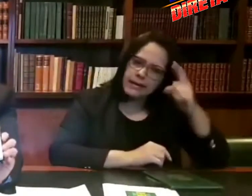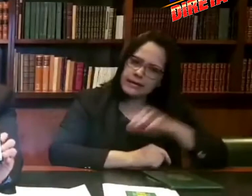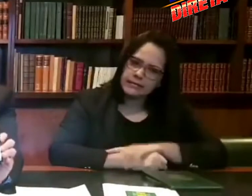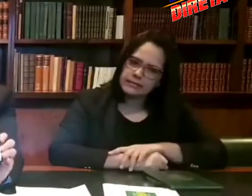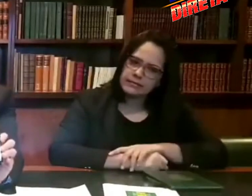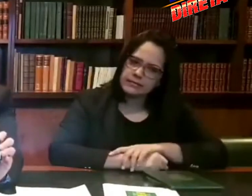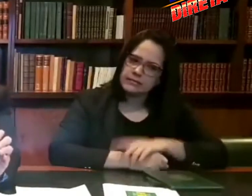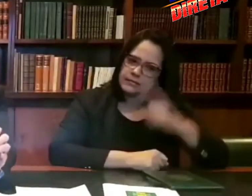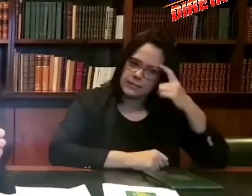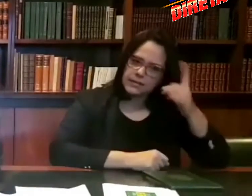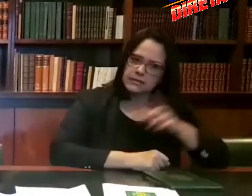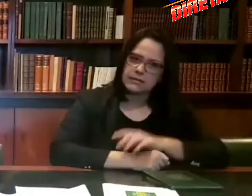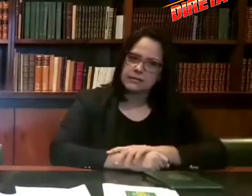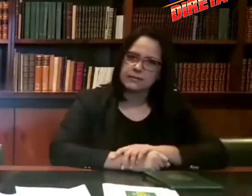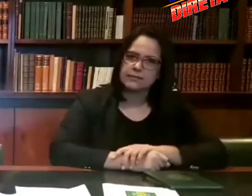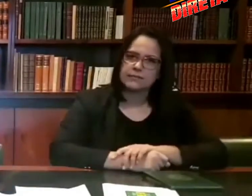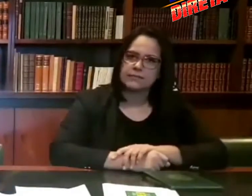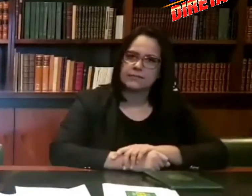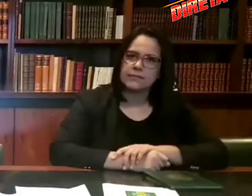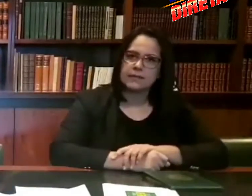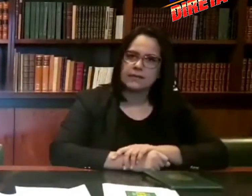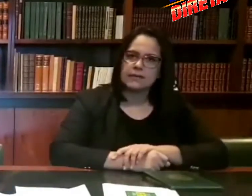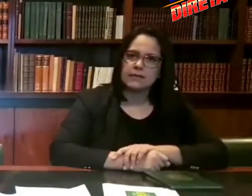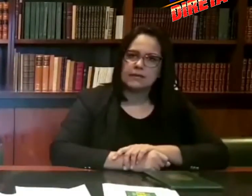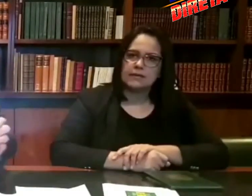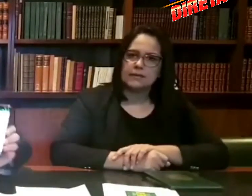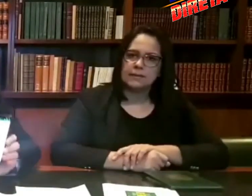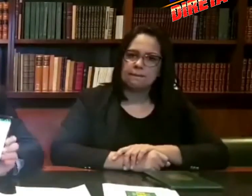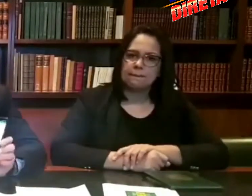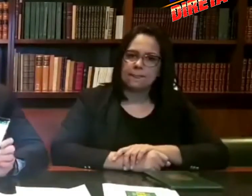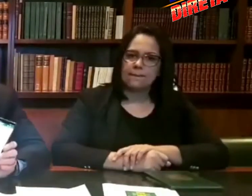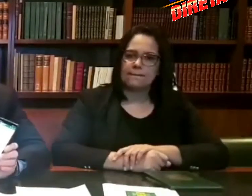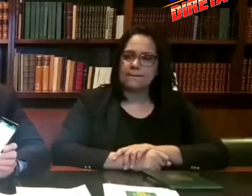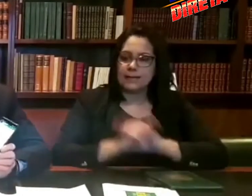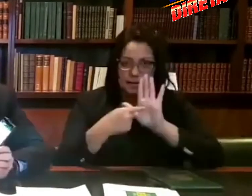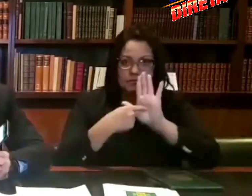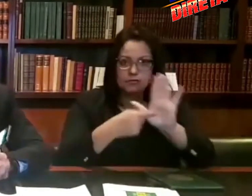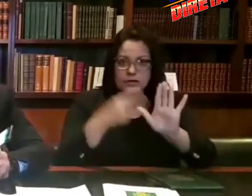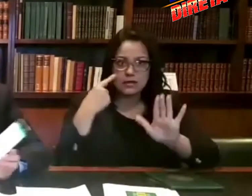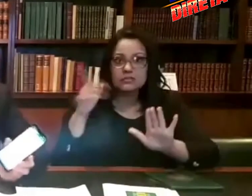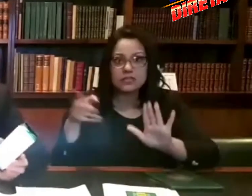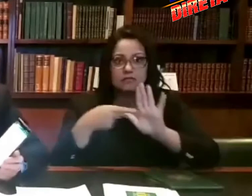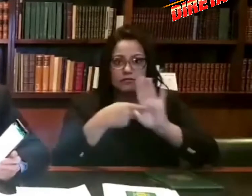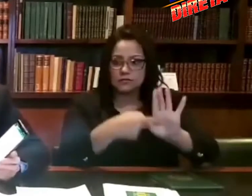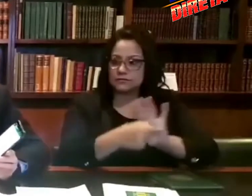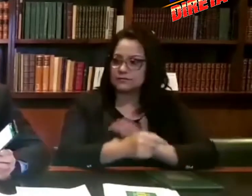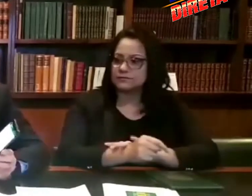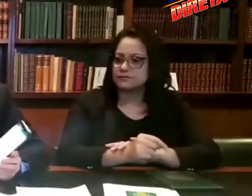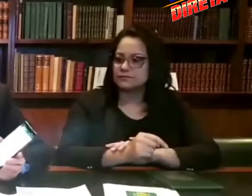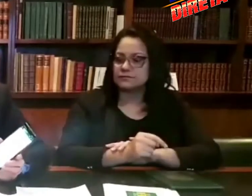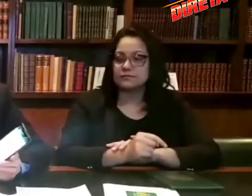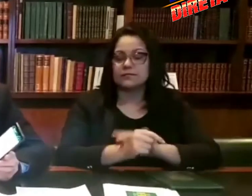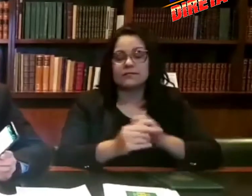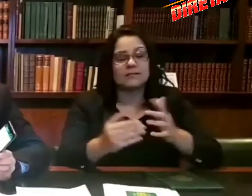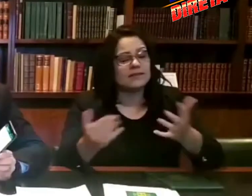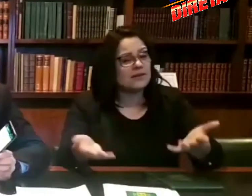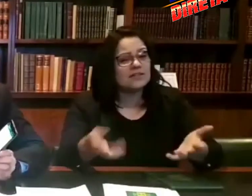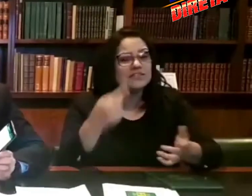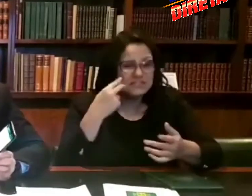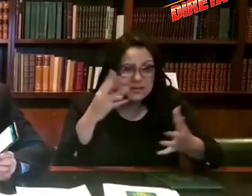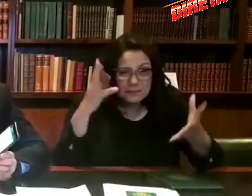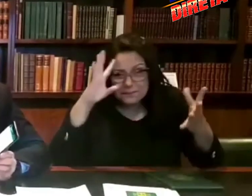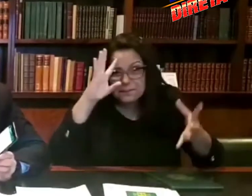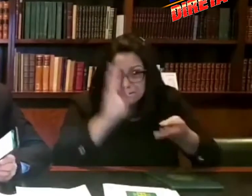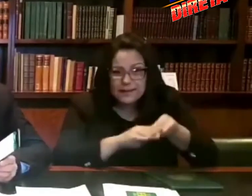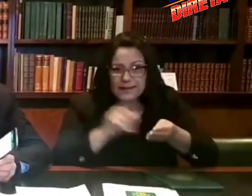a interferência. Quer mostrar mais perto aí? Já mostrou. Já mostrou aí? Tá? Então, esse daqui mata aí